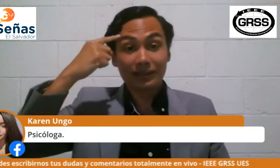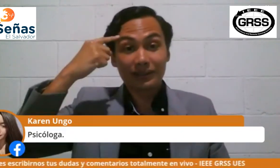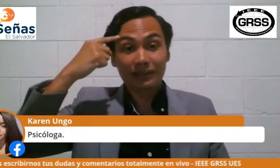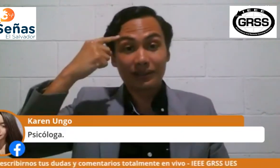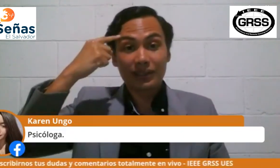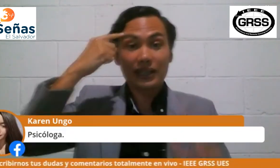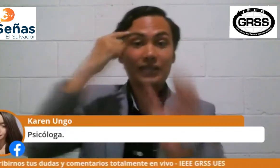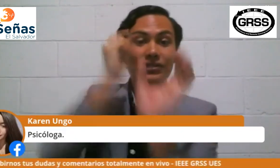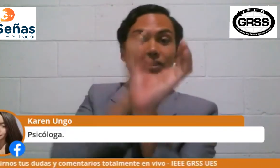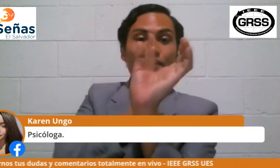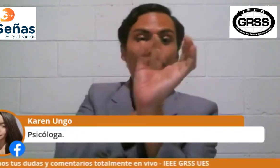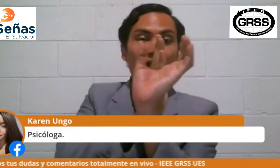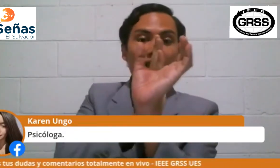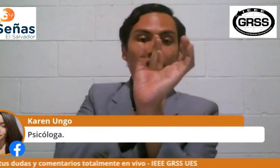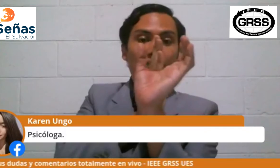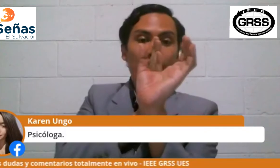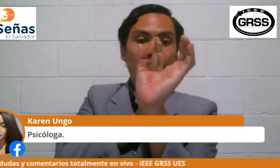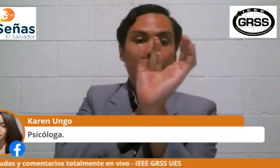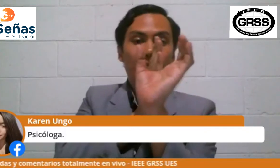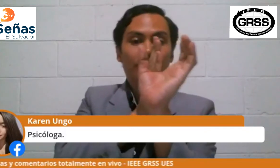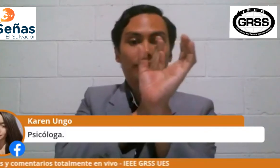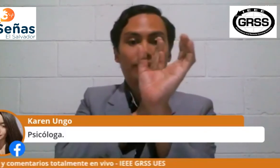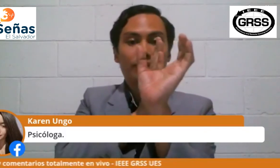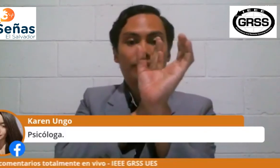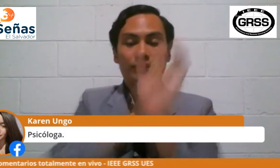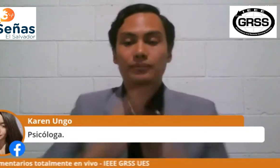licenciatura en psicología.